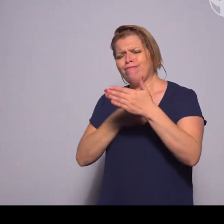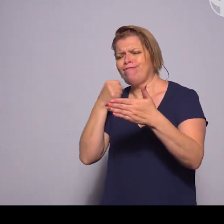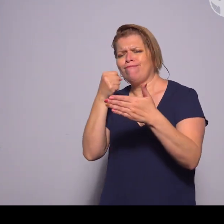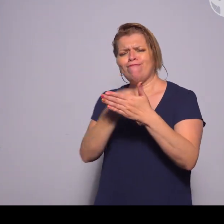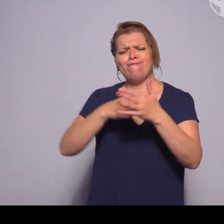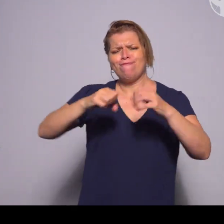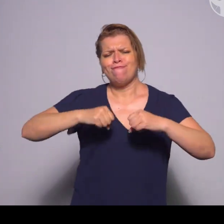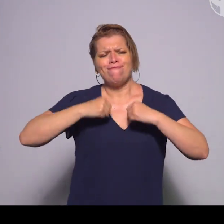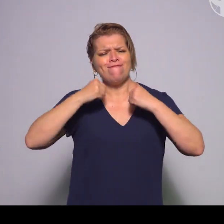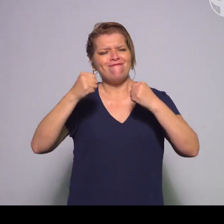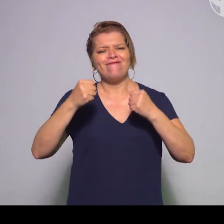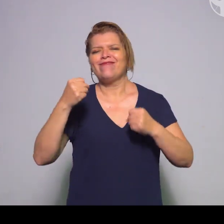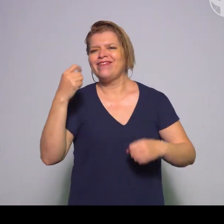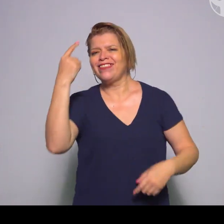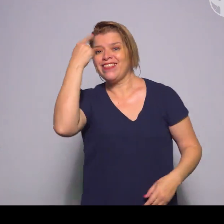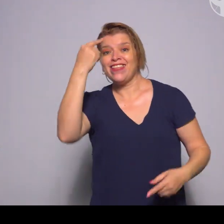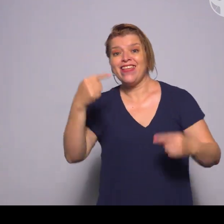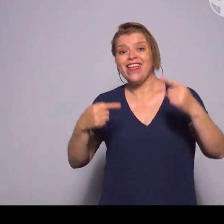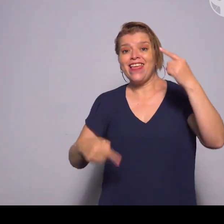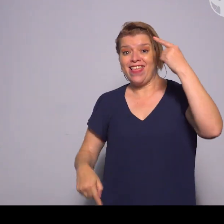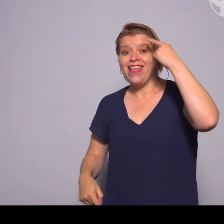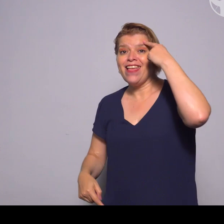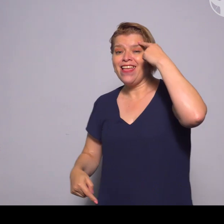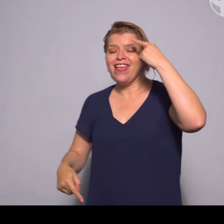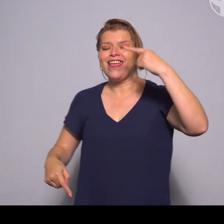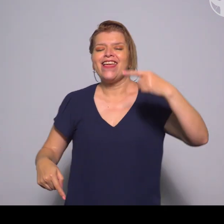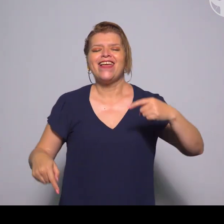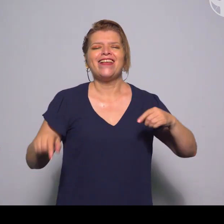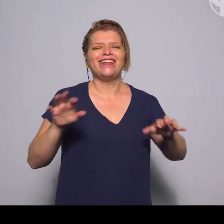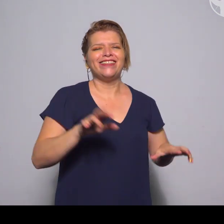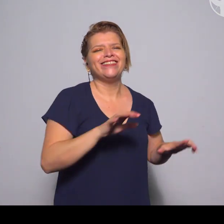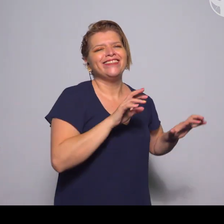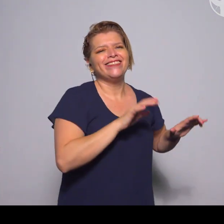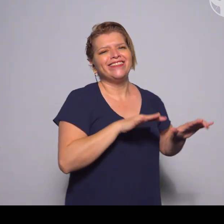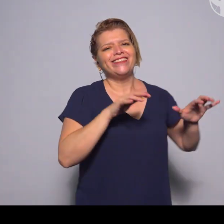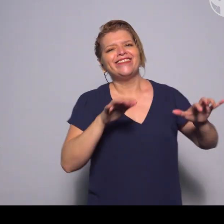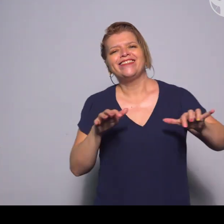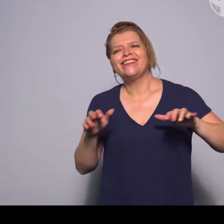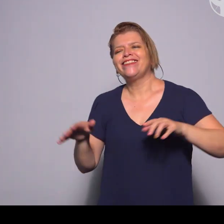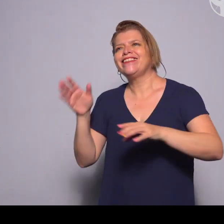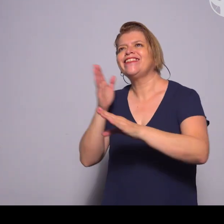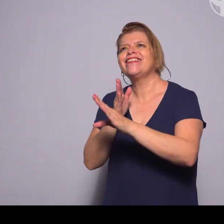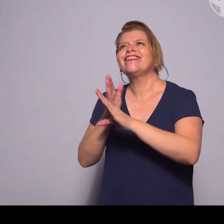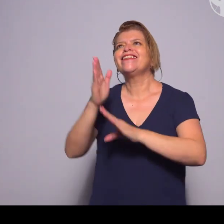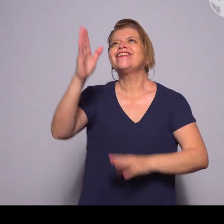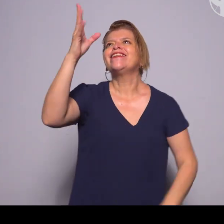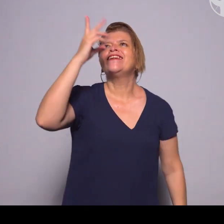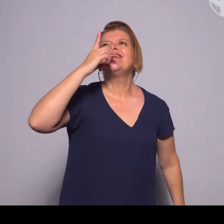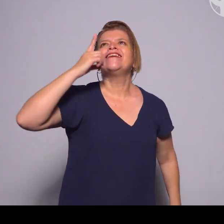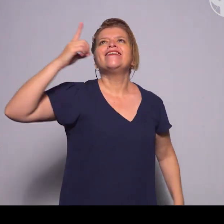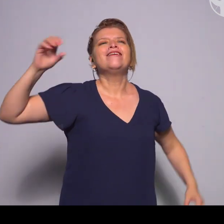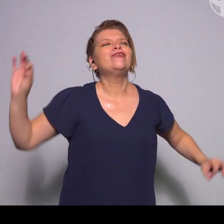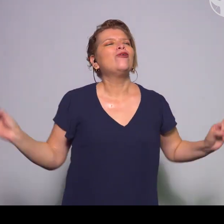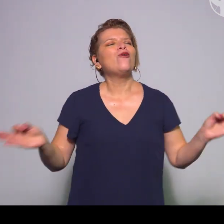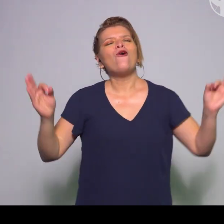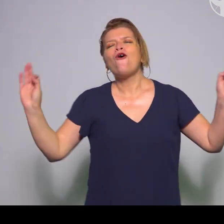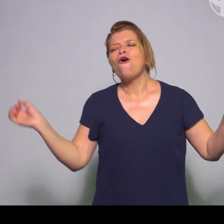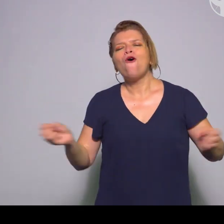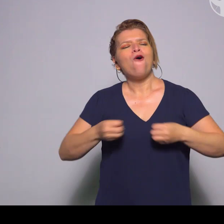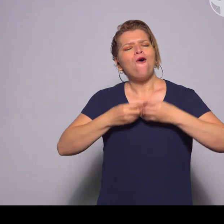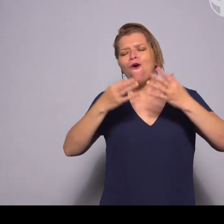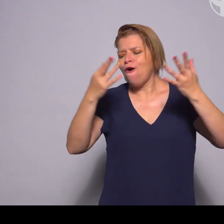mi fortaleza y canción cada día. Fiel